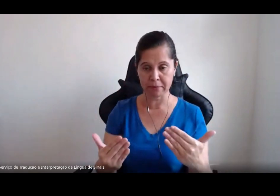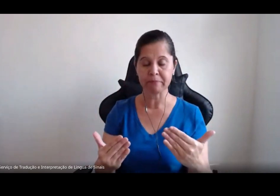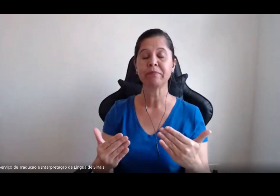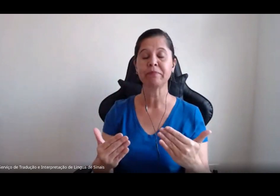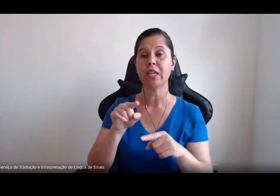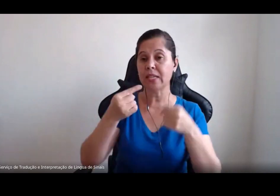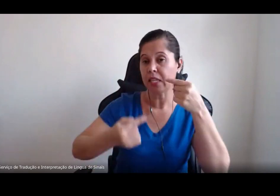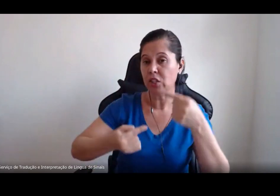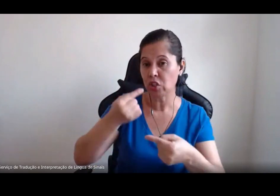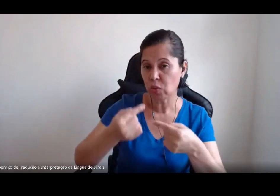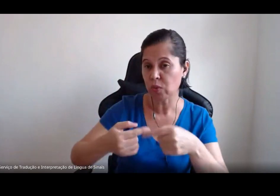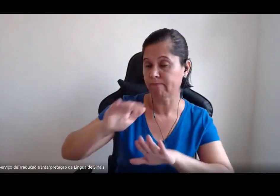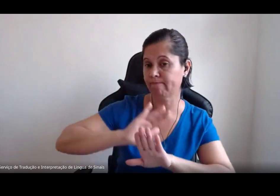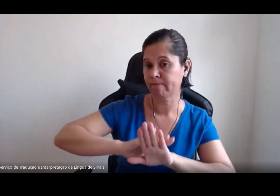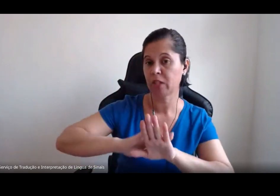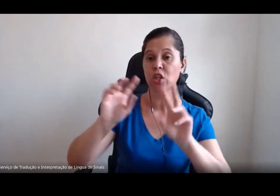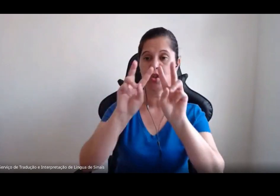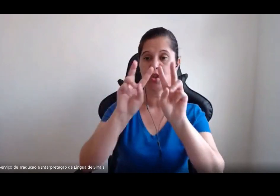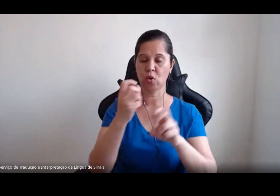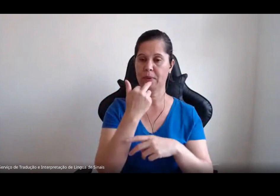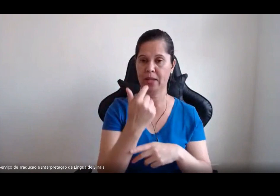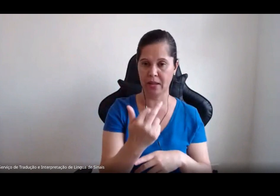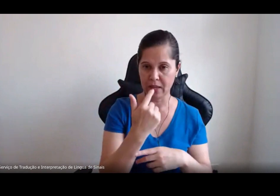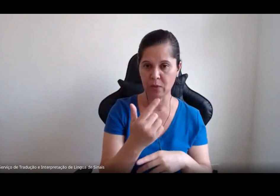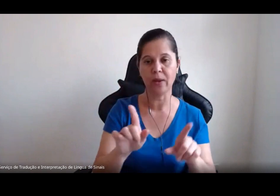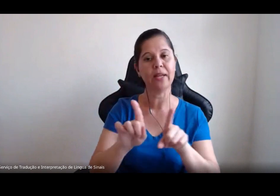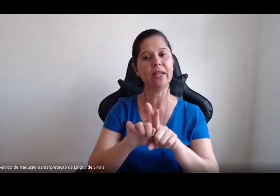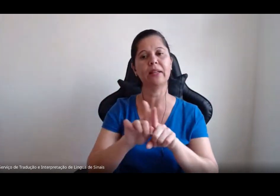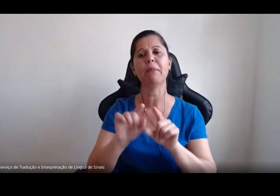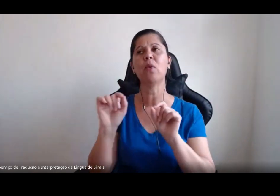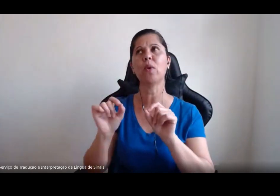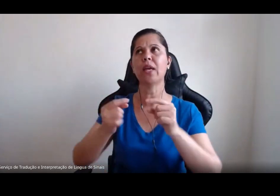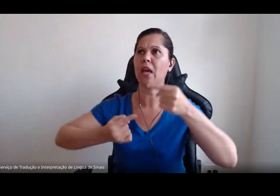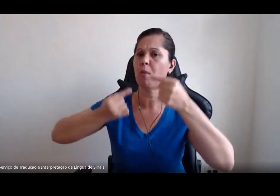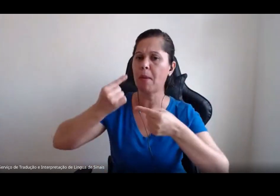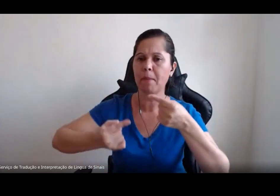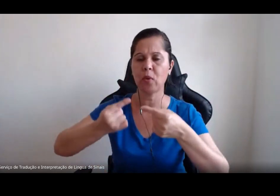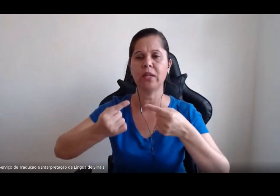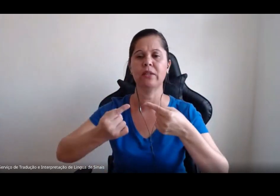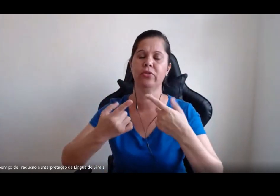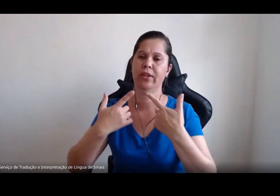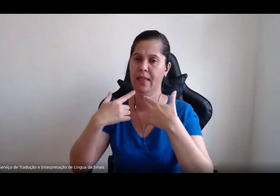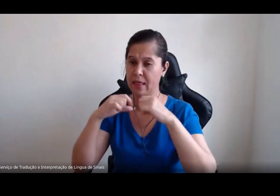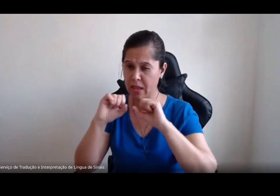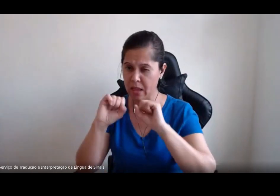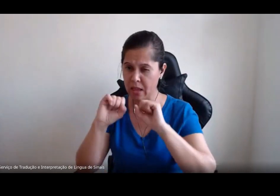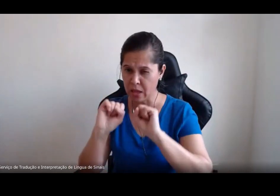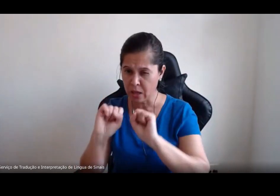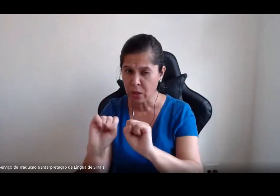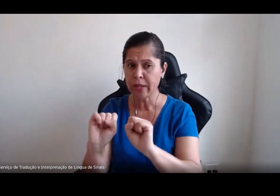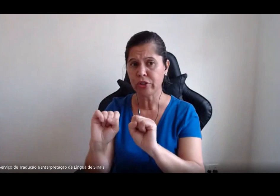políticas explícitas e implícitas sobre as línguas e sobre a noção de políticas linguísticas